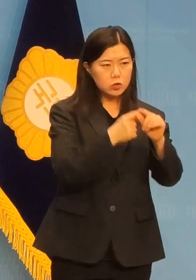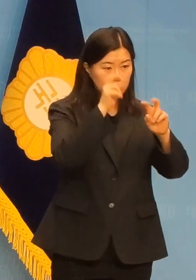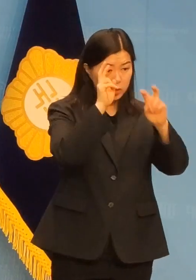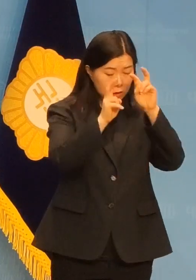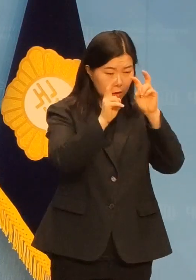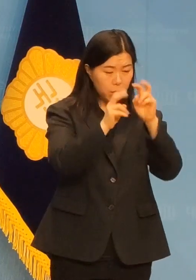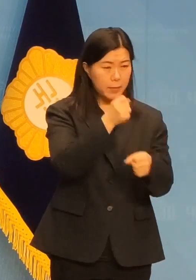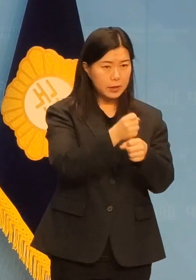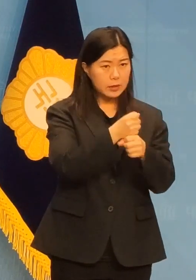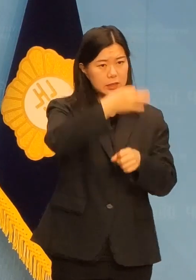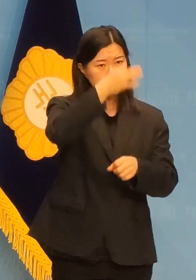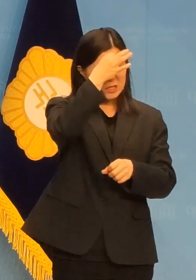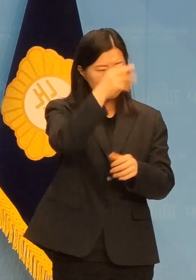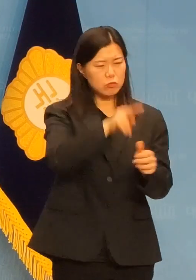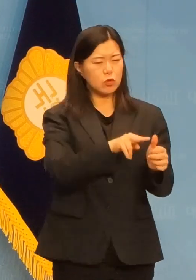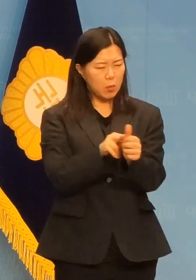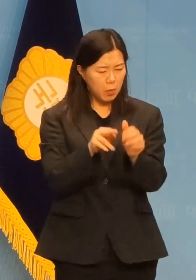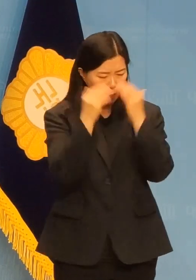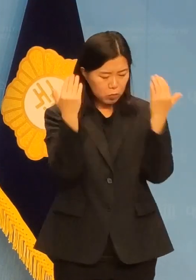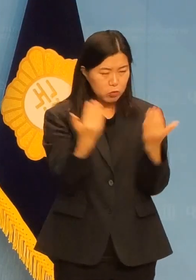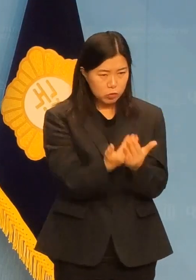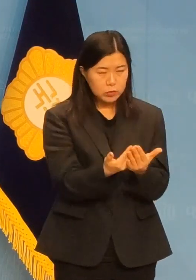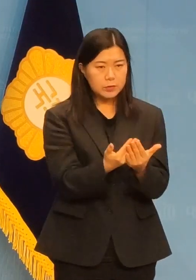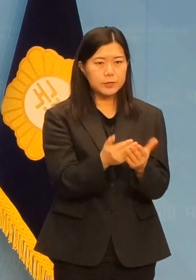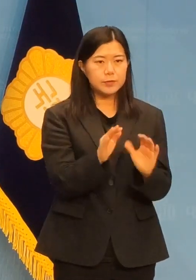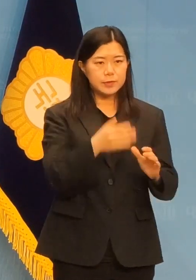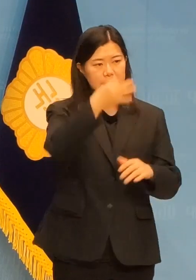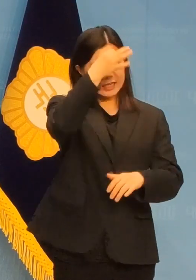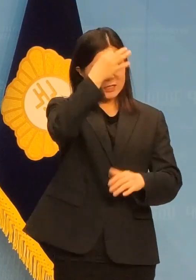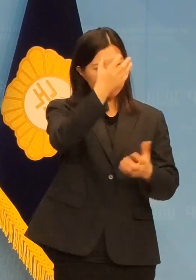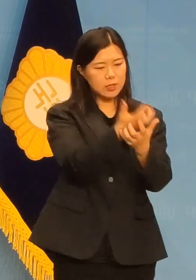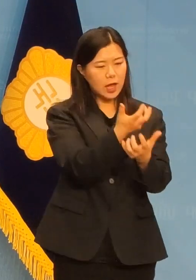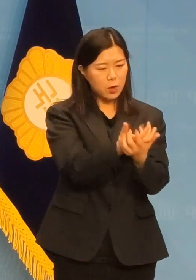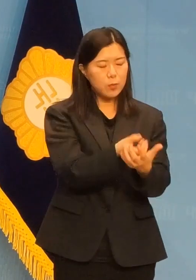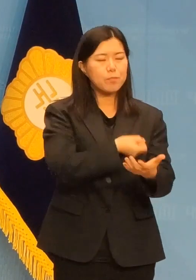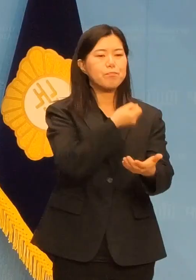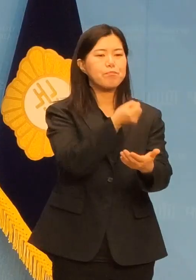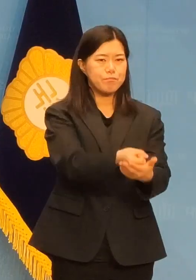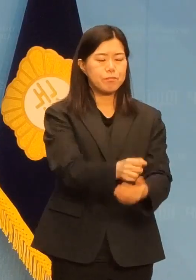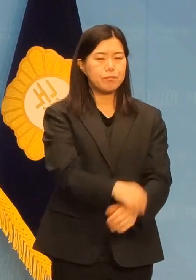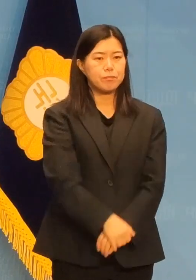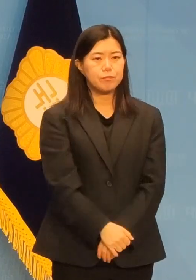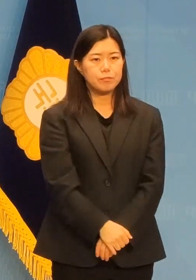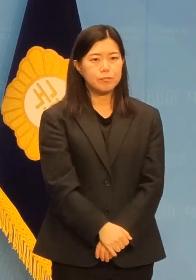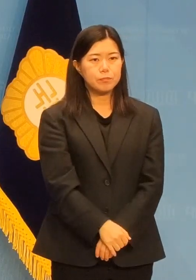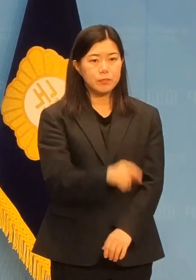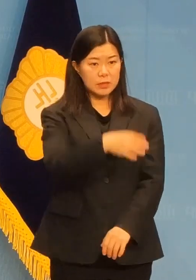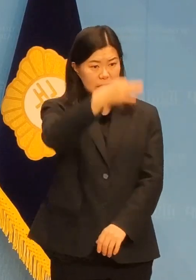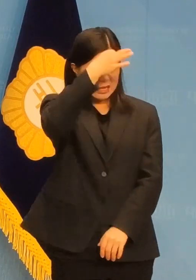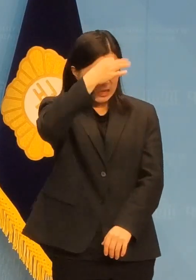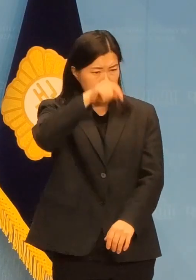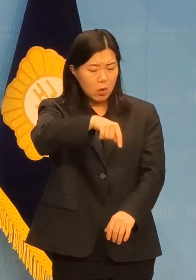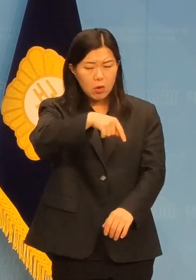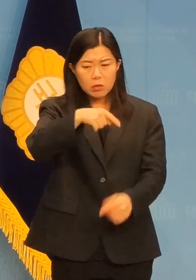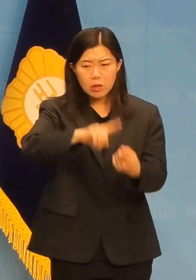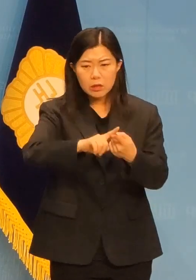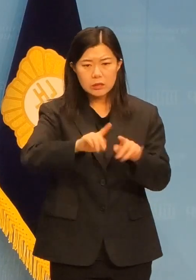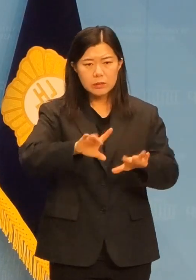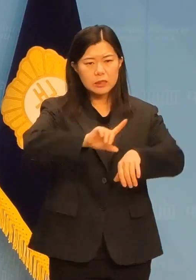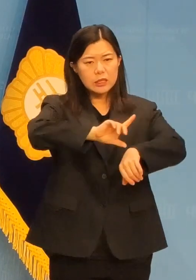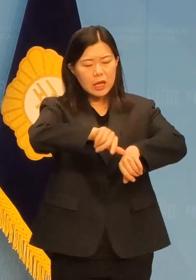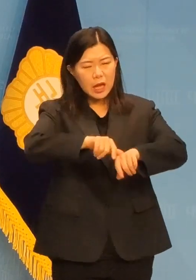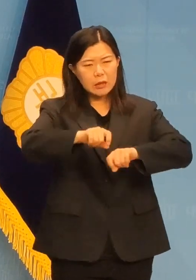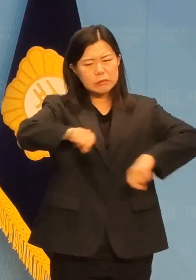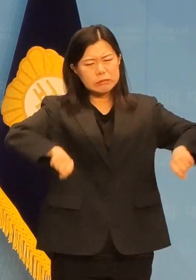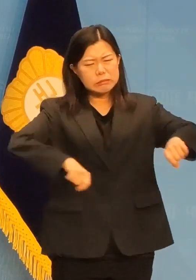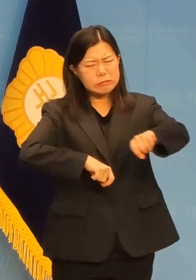있는 기술과 정보까지 명확히 기술 자료로 규정했습니다. 기술 여부를 두고 시간 끄는